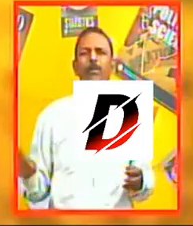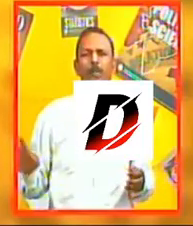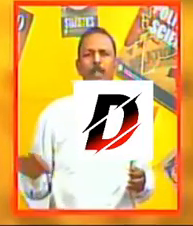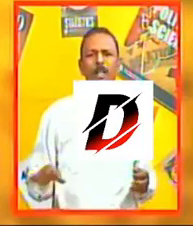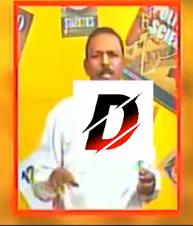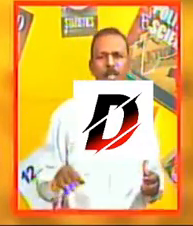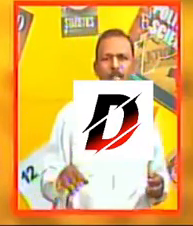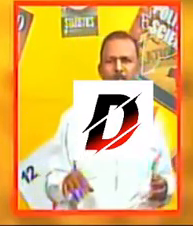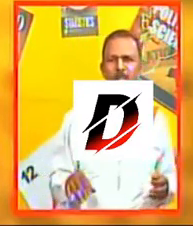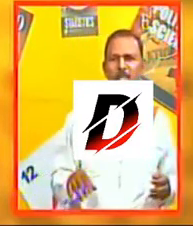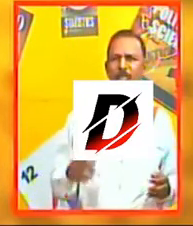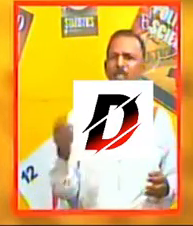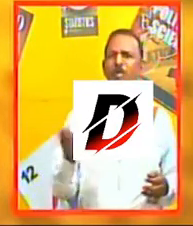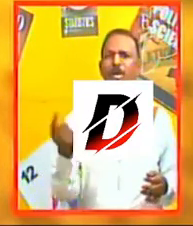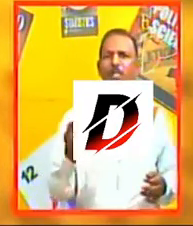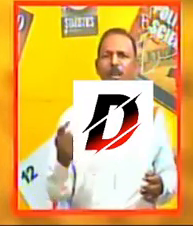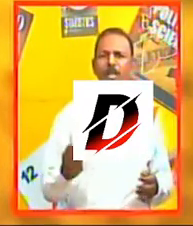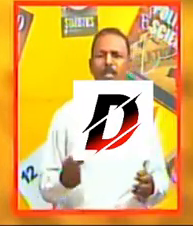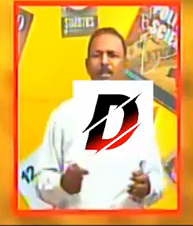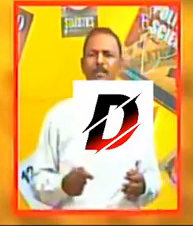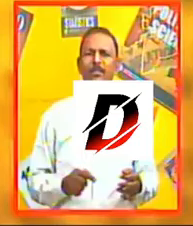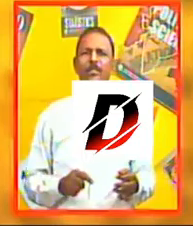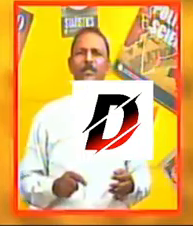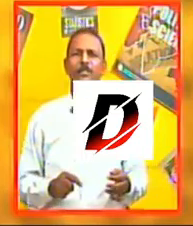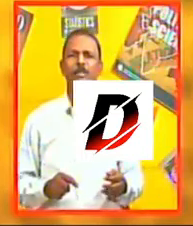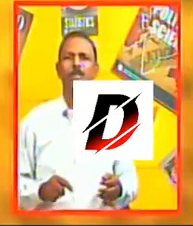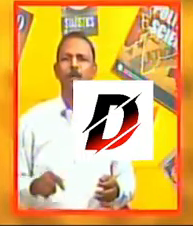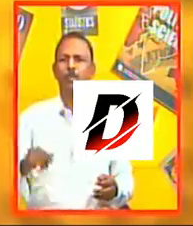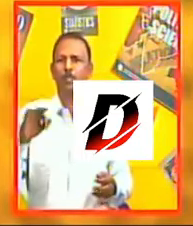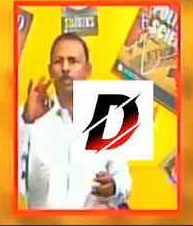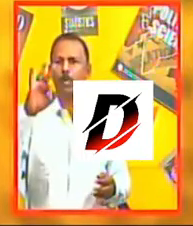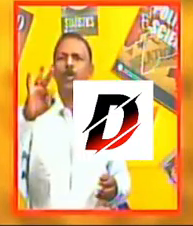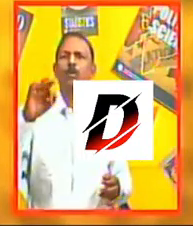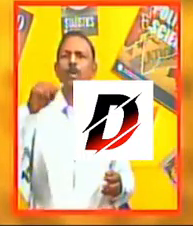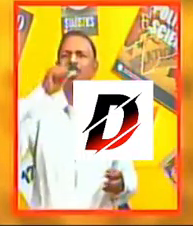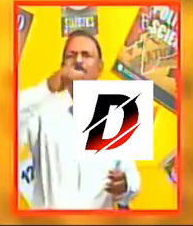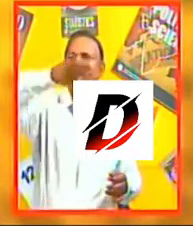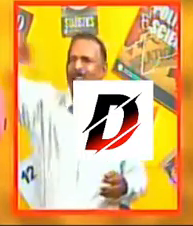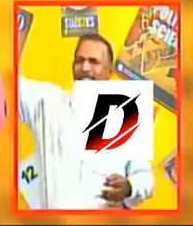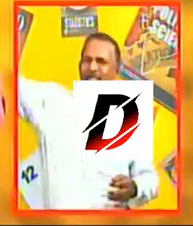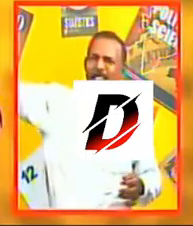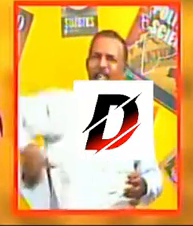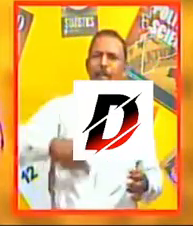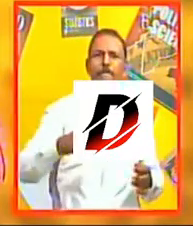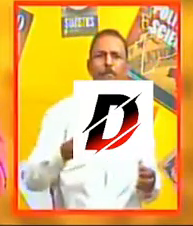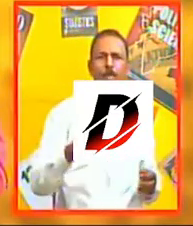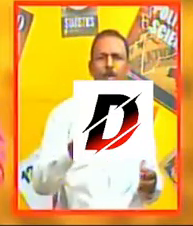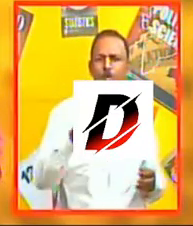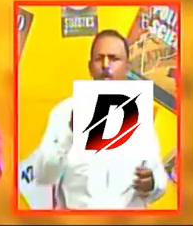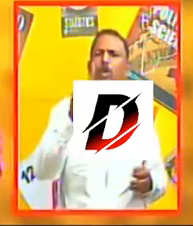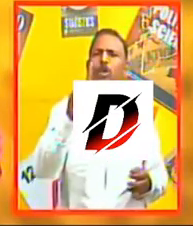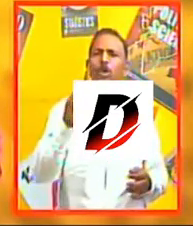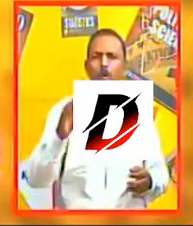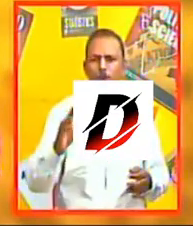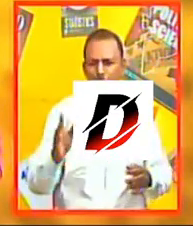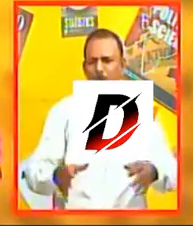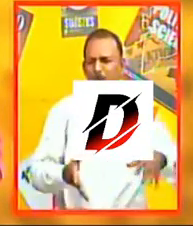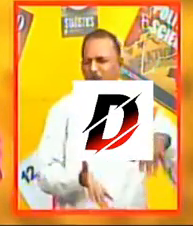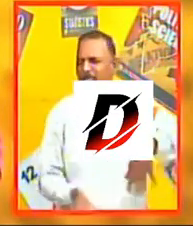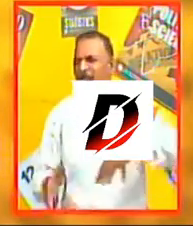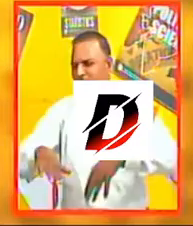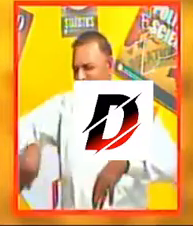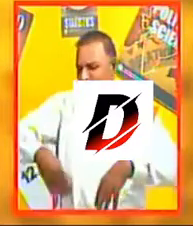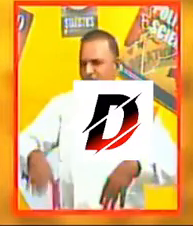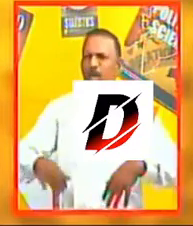பீடபூமி அப்படிம்போம். அப்போ தீபகற்பம் என்றால் என்ன? ஆறாவதுலேயே படிச்சிருப்போம், மூன்று பக்கம் கடலாலும் ஒரு